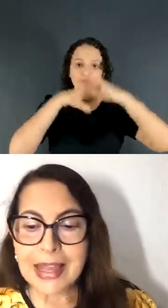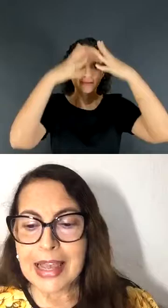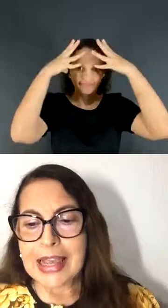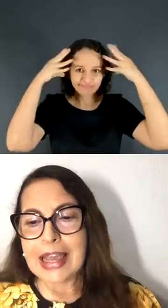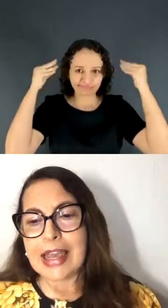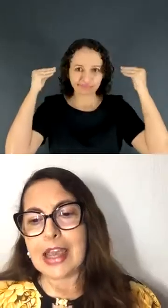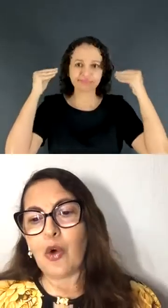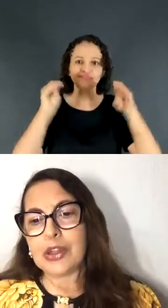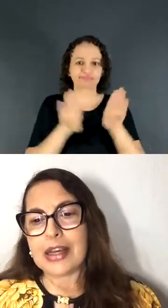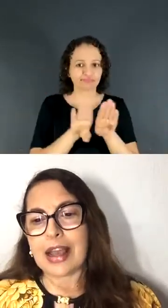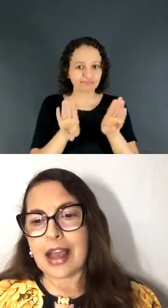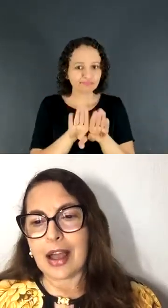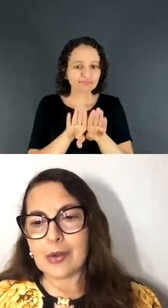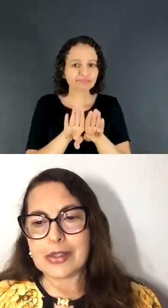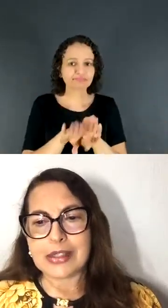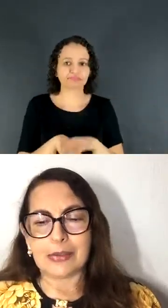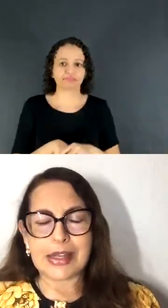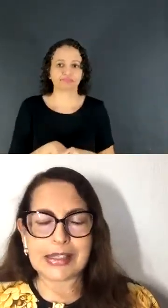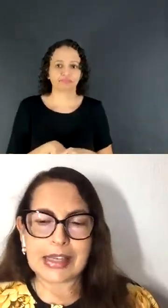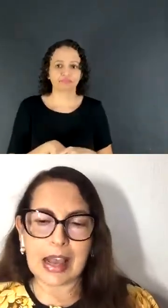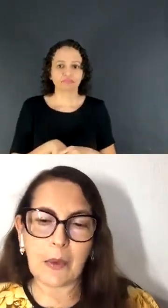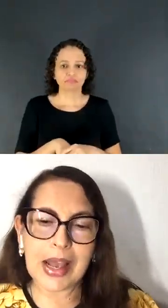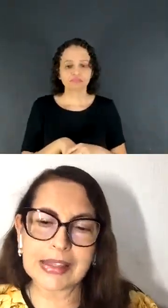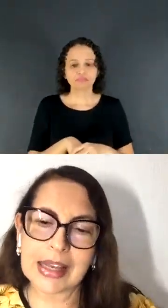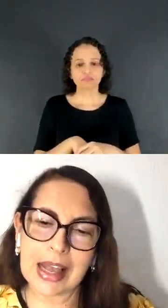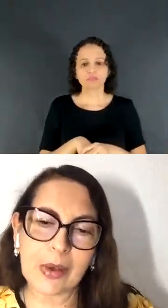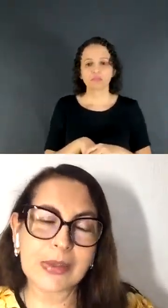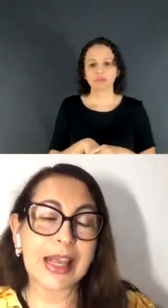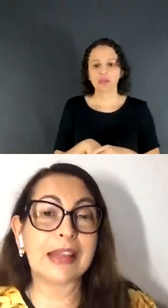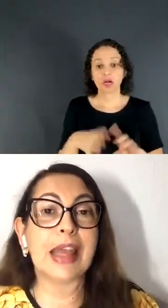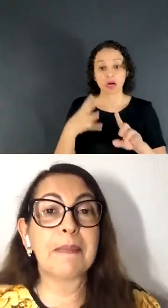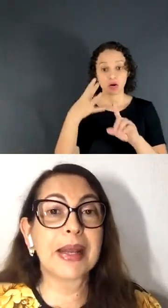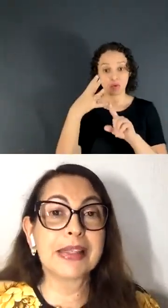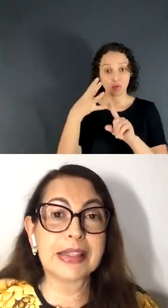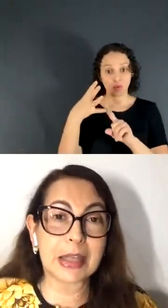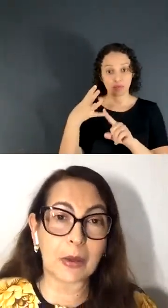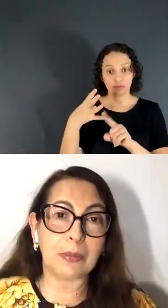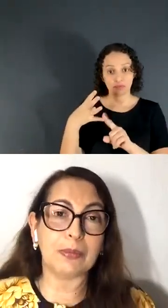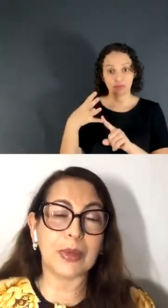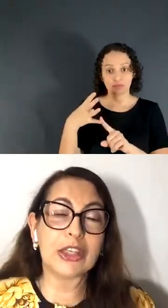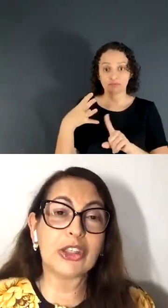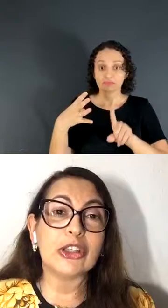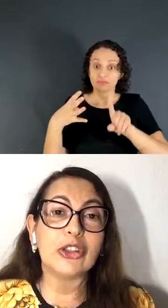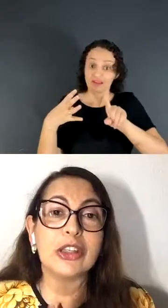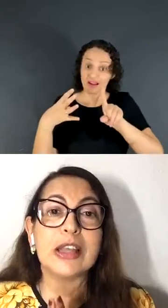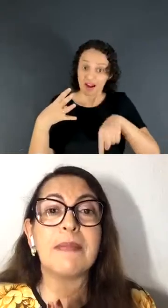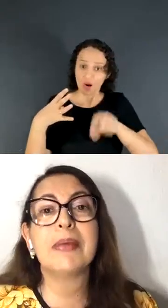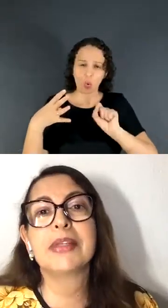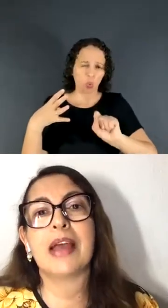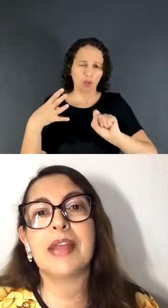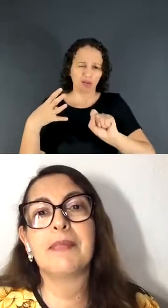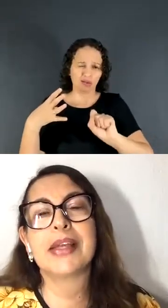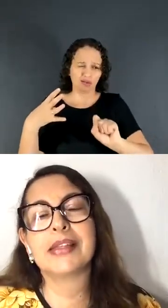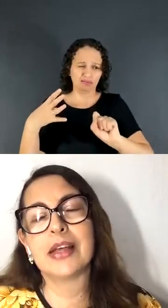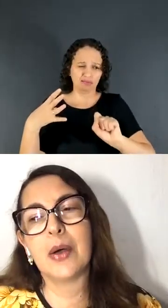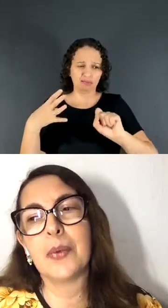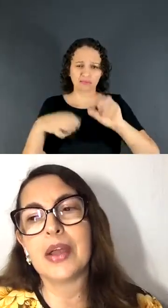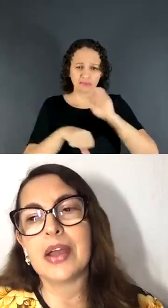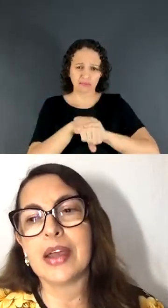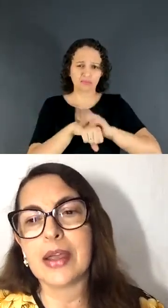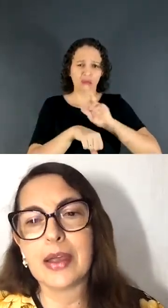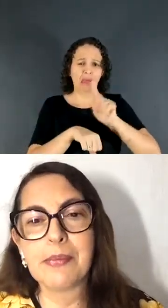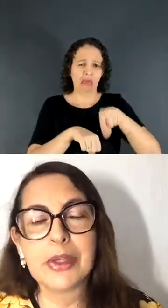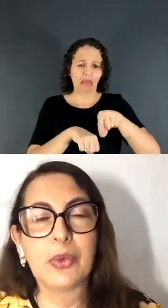ok? Outra causa, né, seria a quarta causa, é a depressão, né, gente? Nós sabemos que a